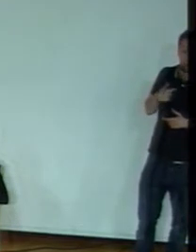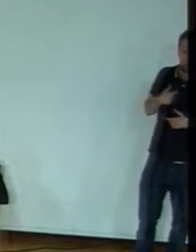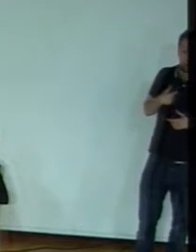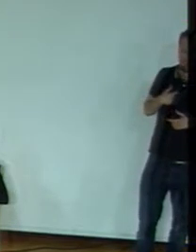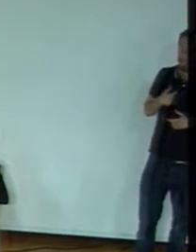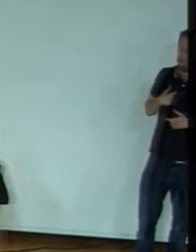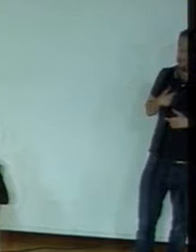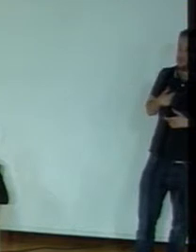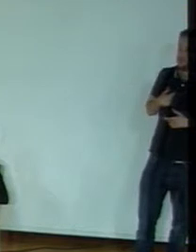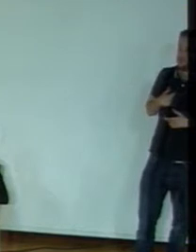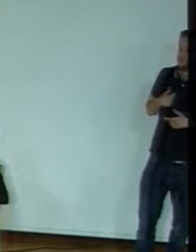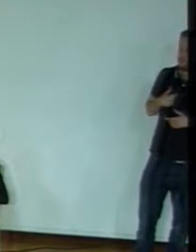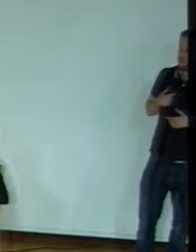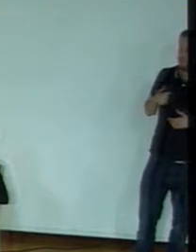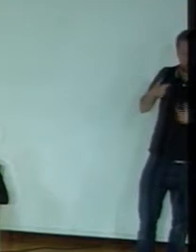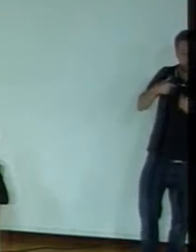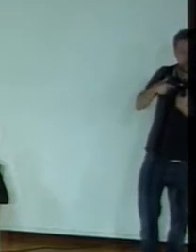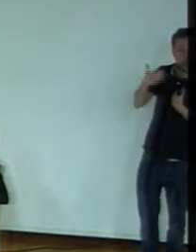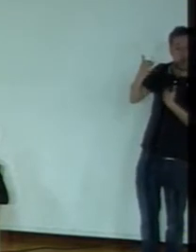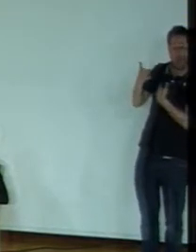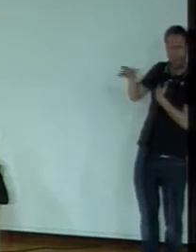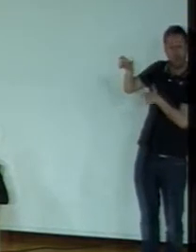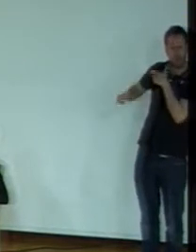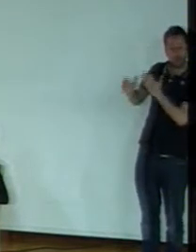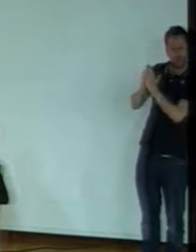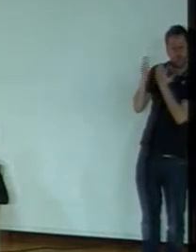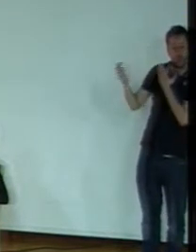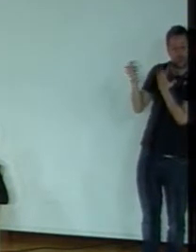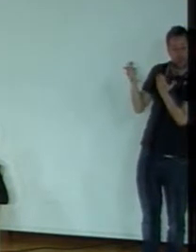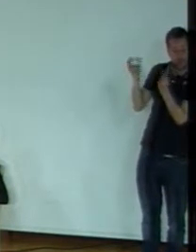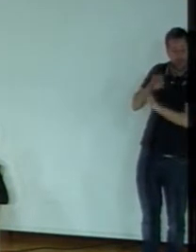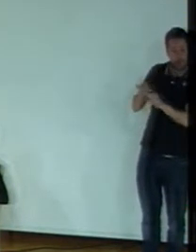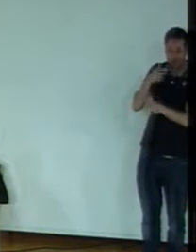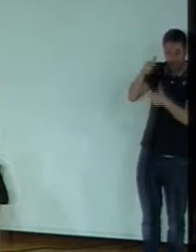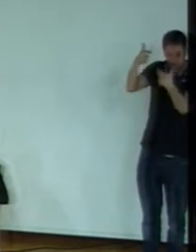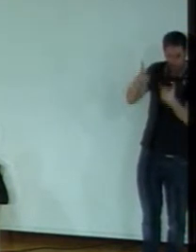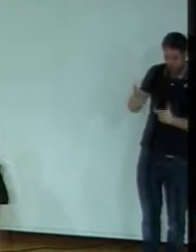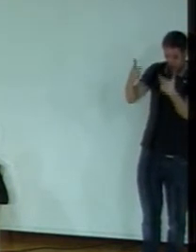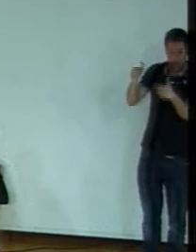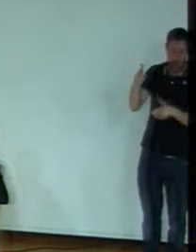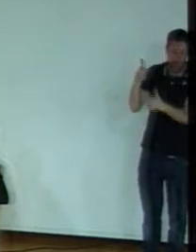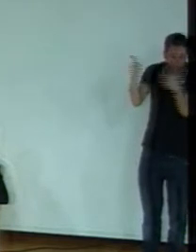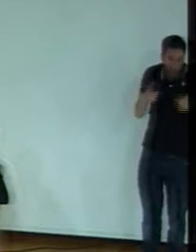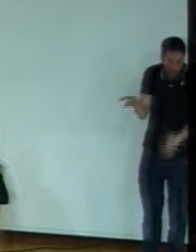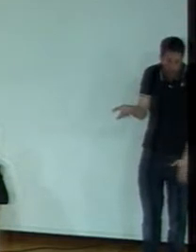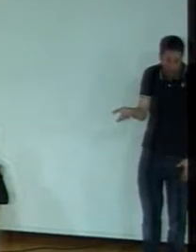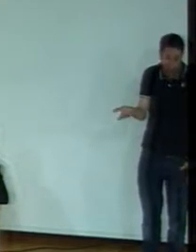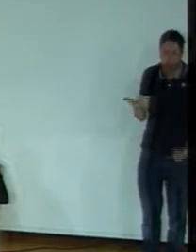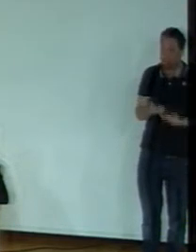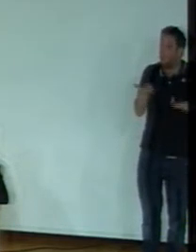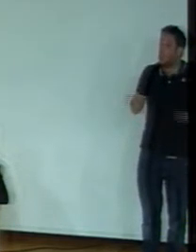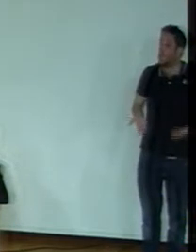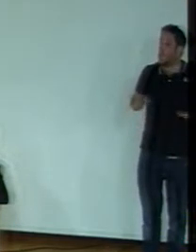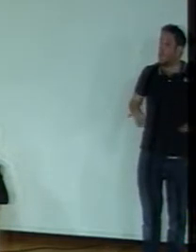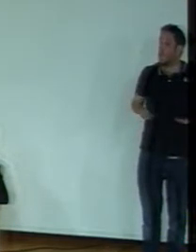n'y a pas de symétrie entre moi et les autres, si quelqu'un nous surveille, c'est que forcément il contrôle. On voit bien ce qui se passe